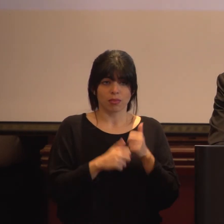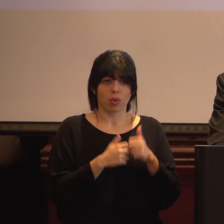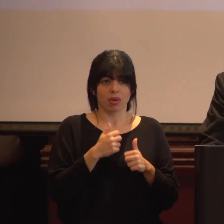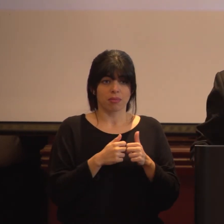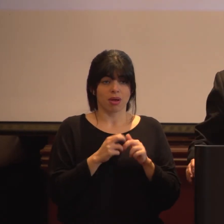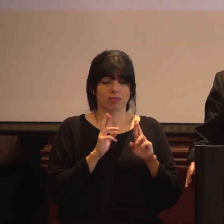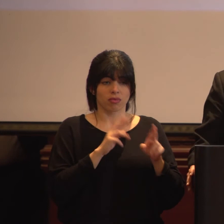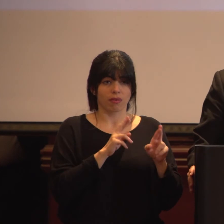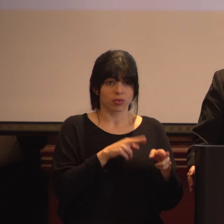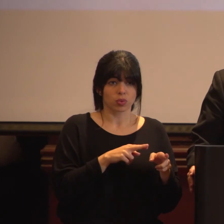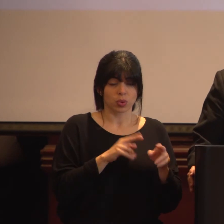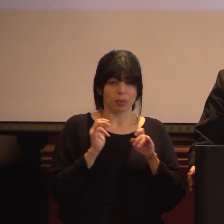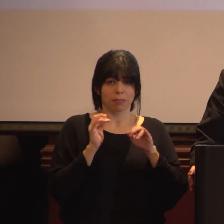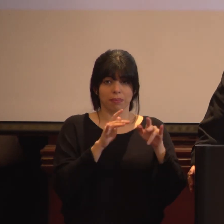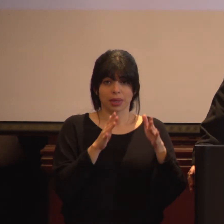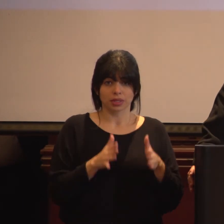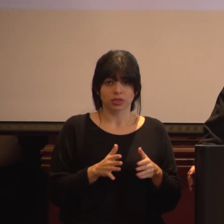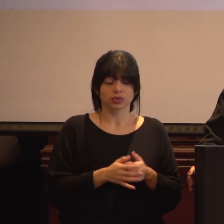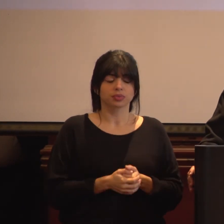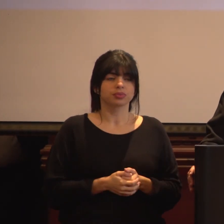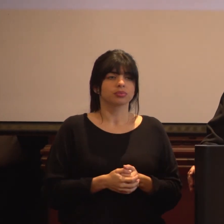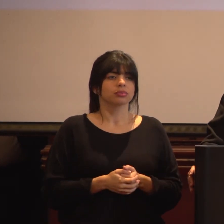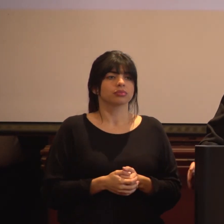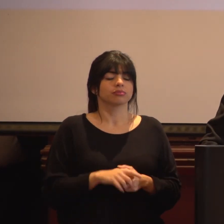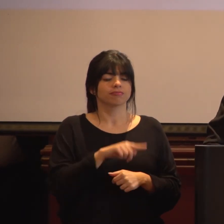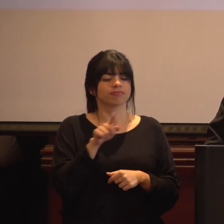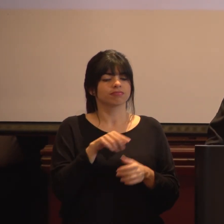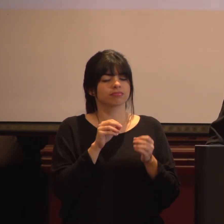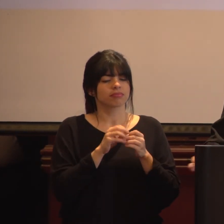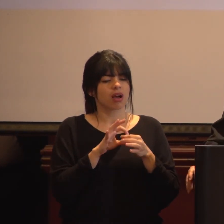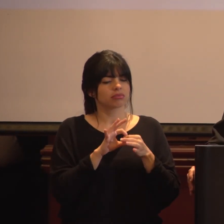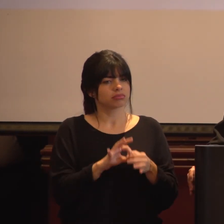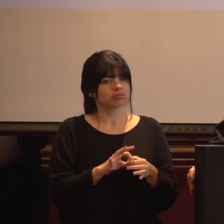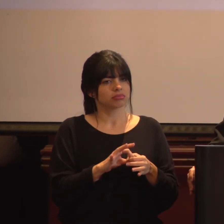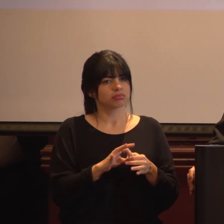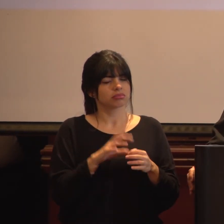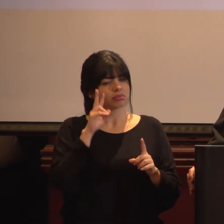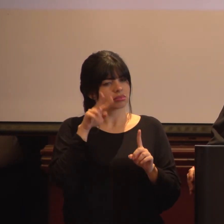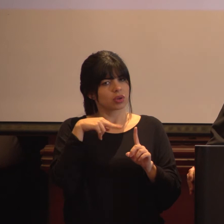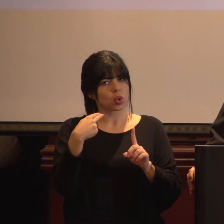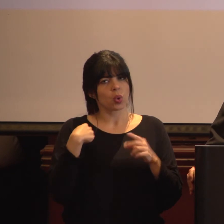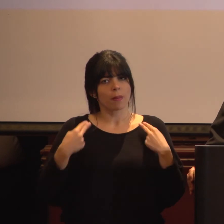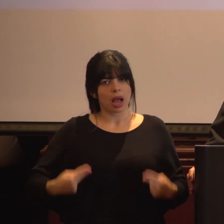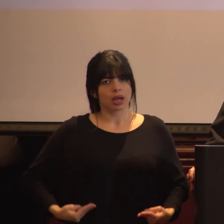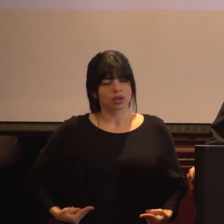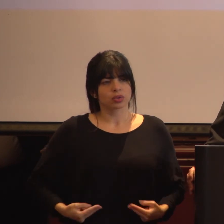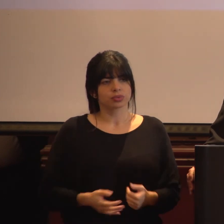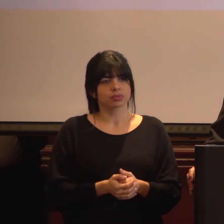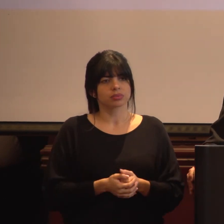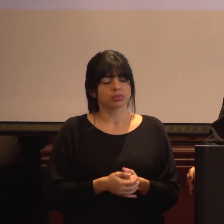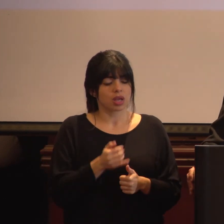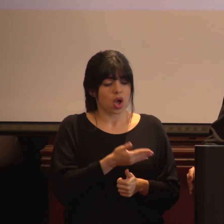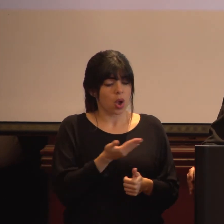del Refugio el problema de la migración tiene que ver con la dimensión humana con sacar